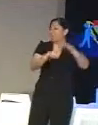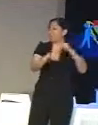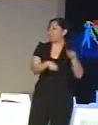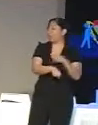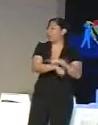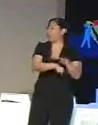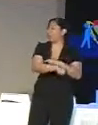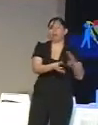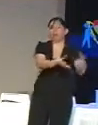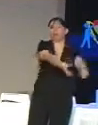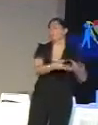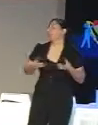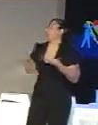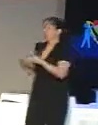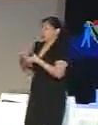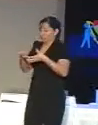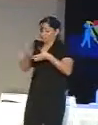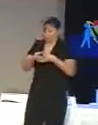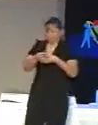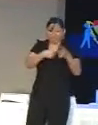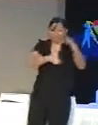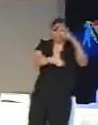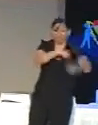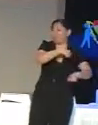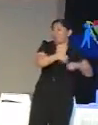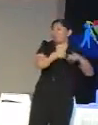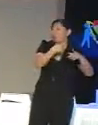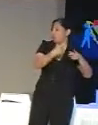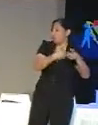esa persona no va a poder disfrutar,